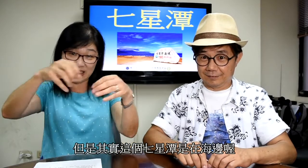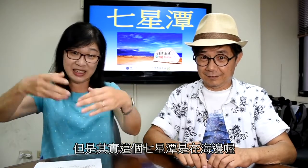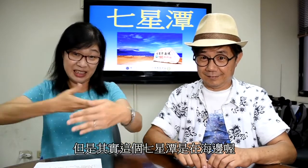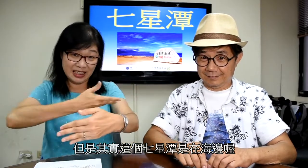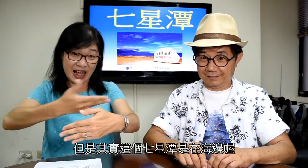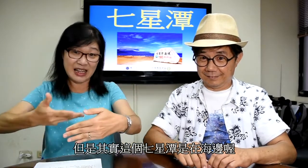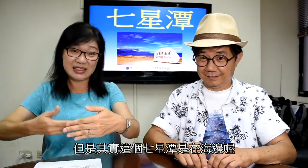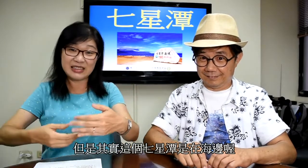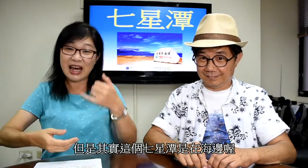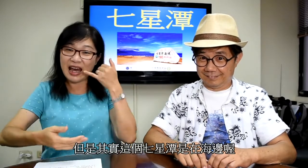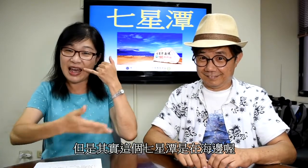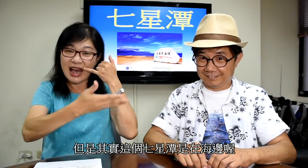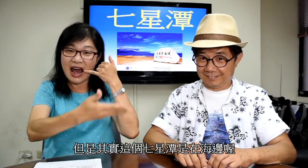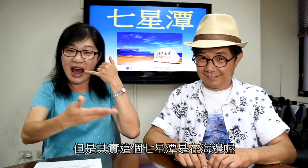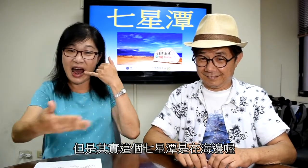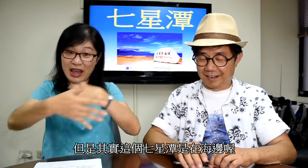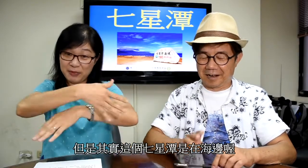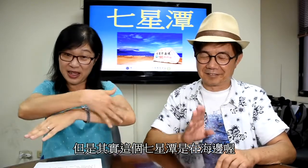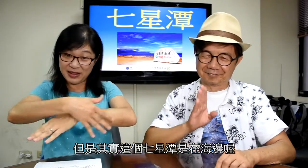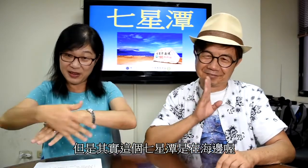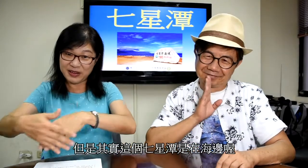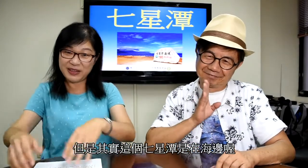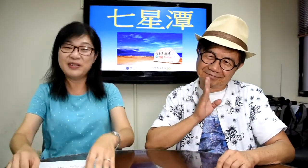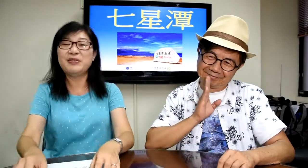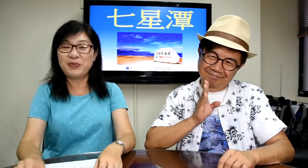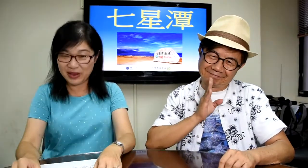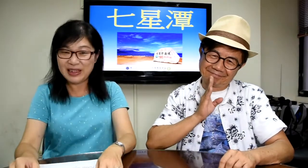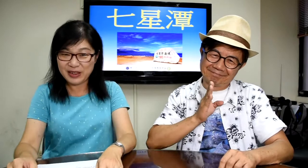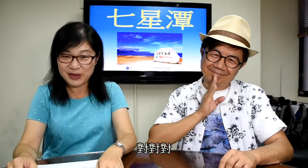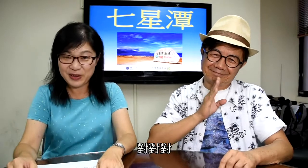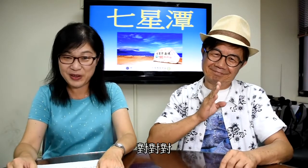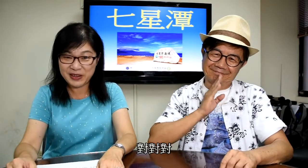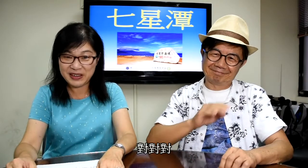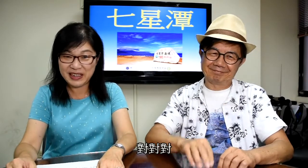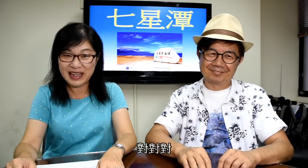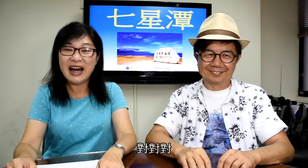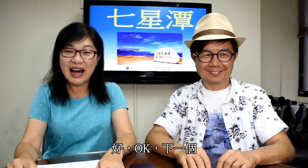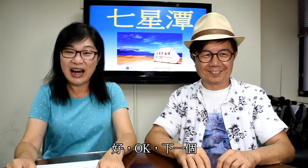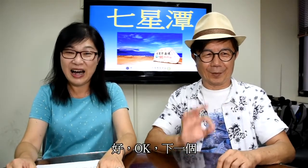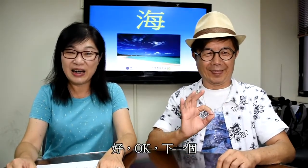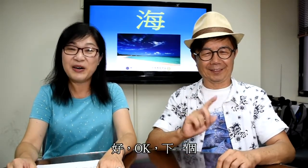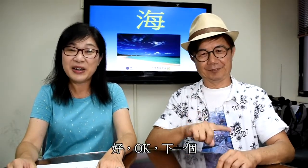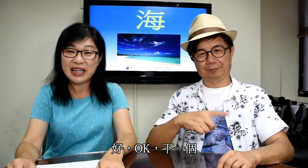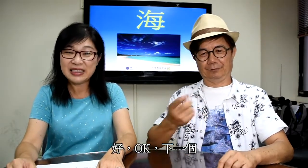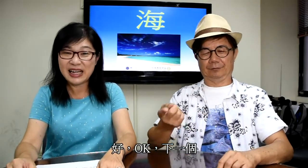星潭是在海边哦，对对对，好 ，OK， 下一